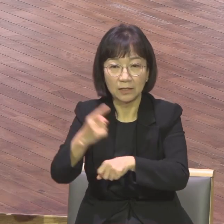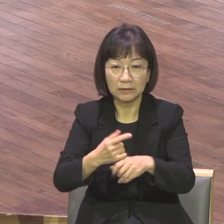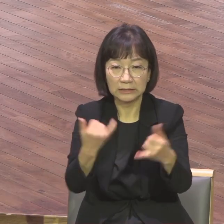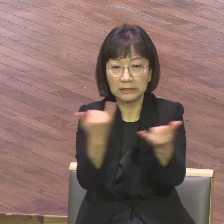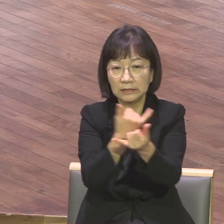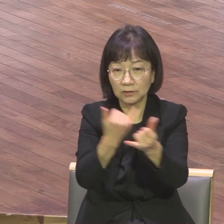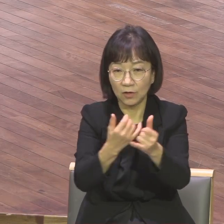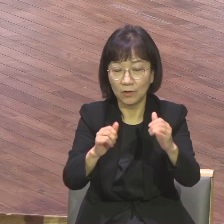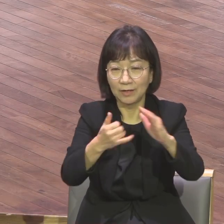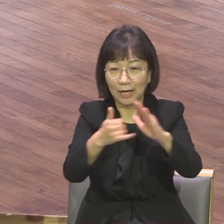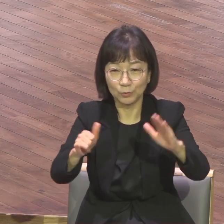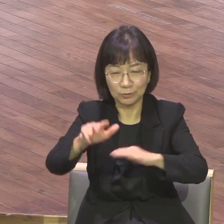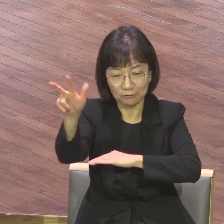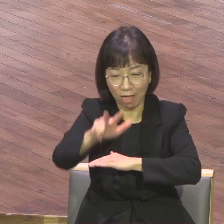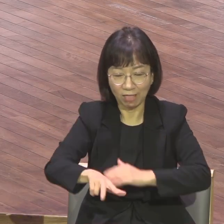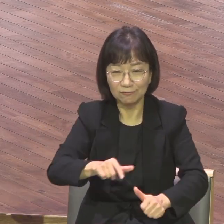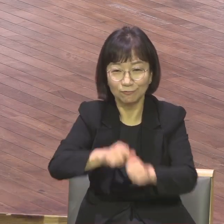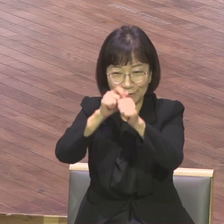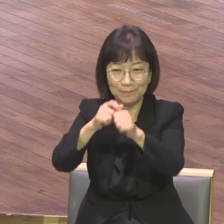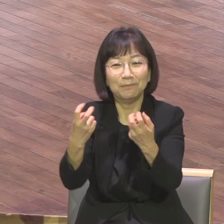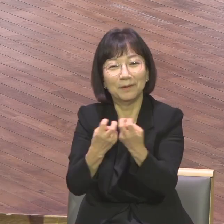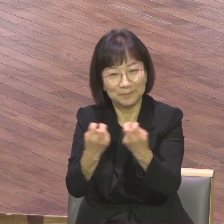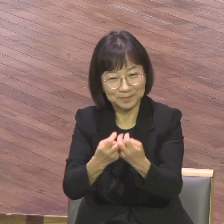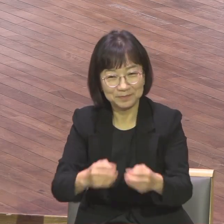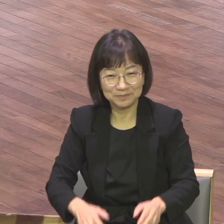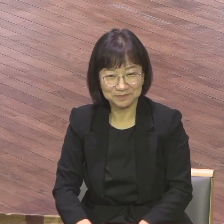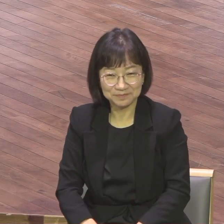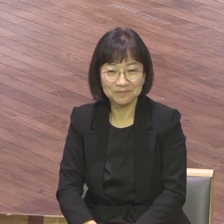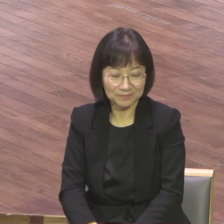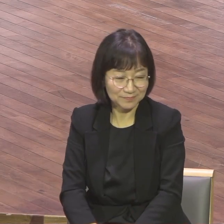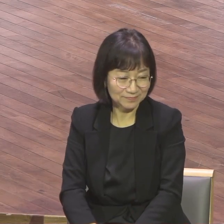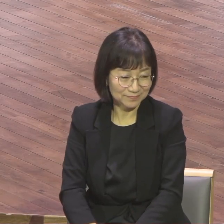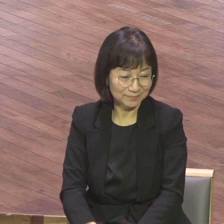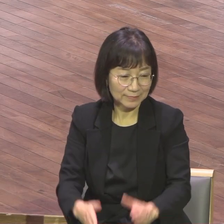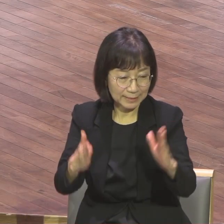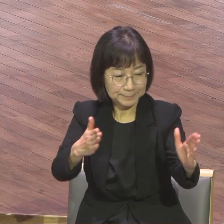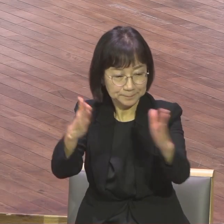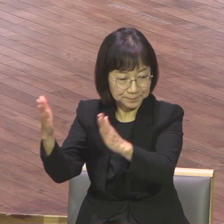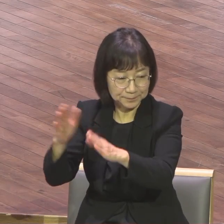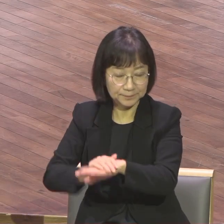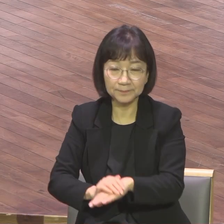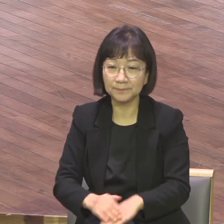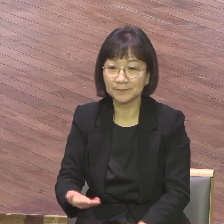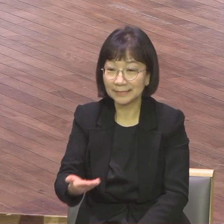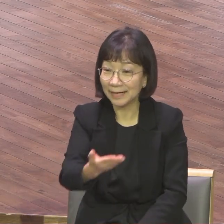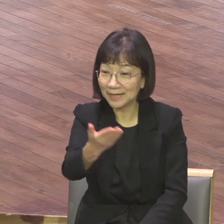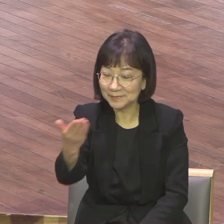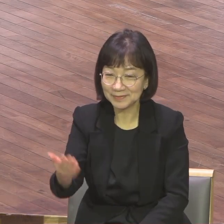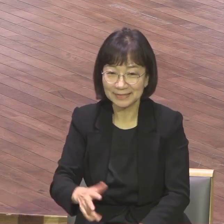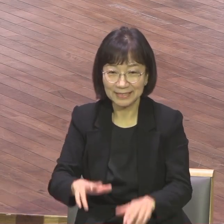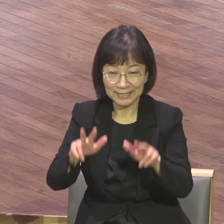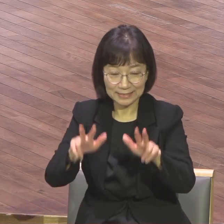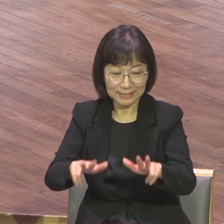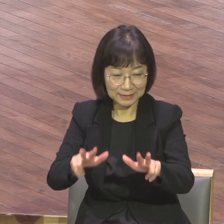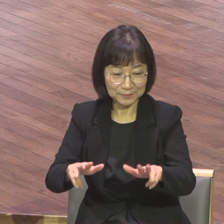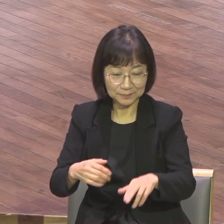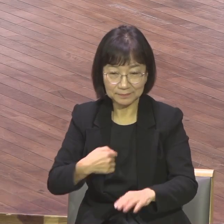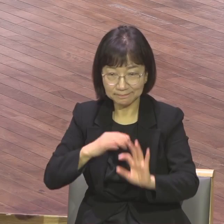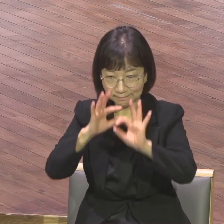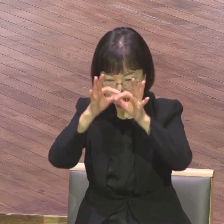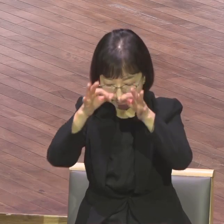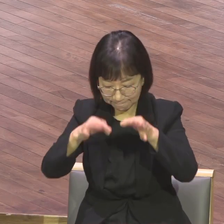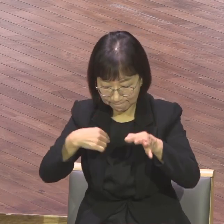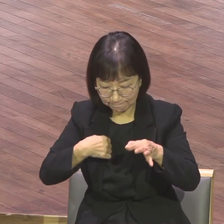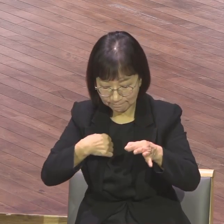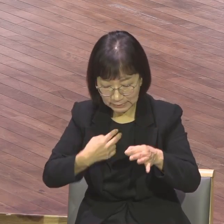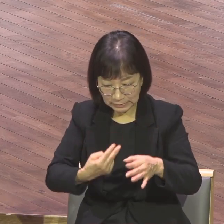생명 살리는 것입니다. 네. 여러분 지금요 사는 삶이 생명 살리는 스케줄이 있냐 없냐 진단하면